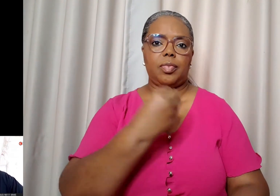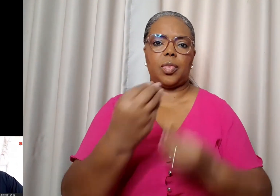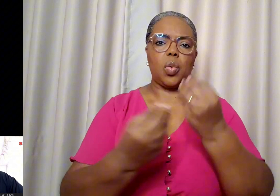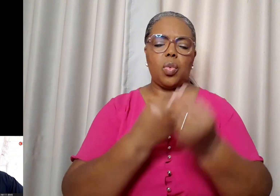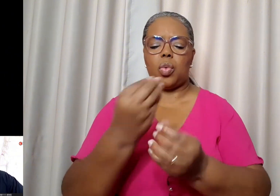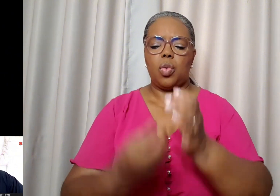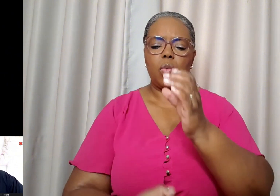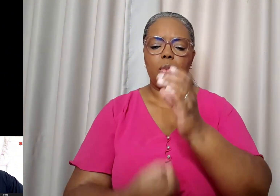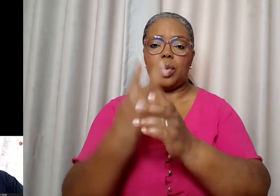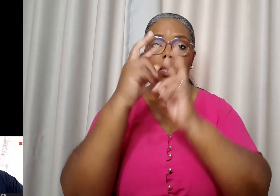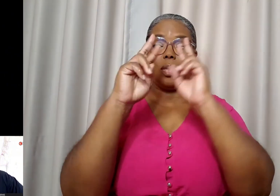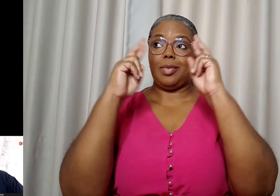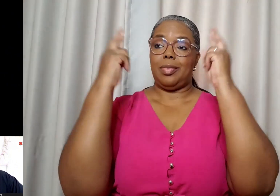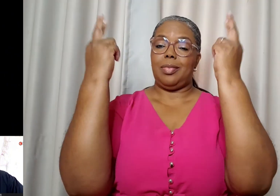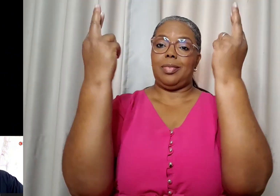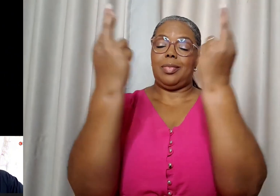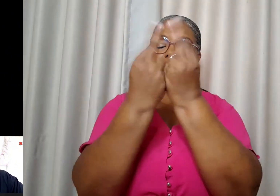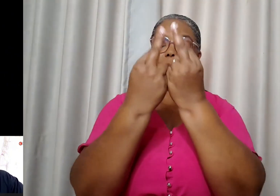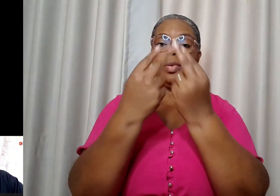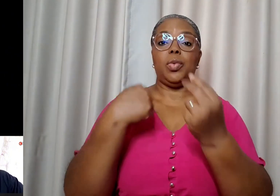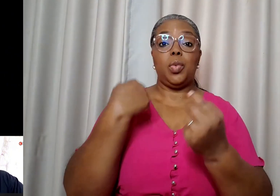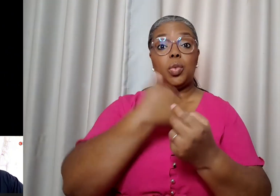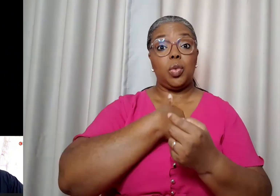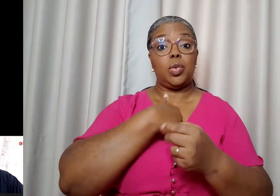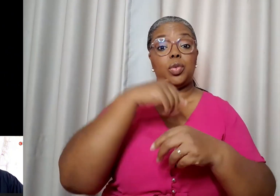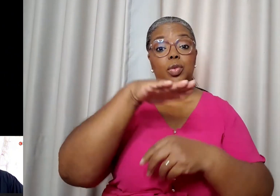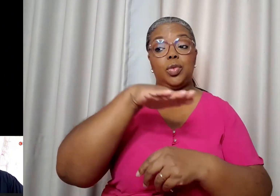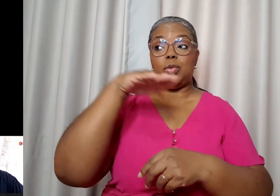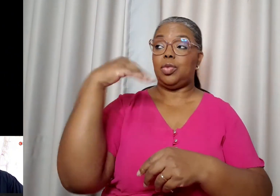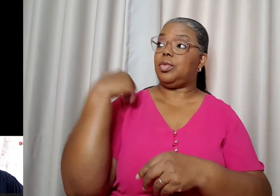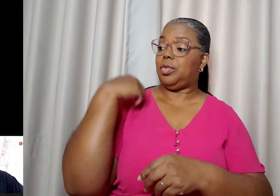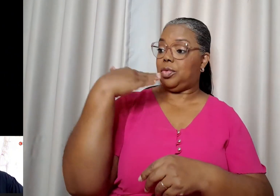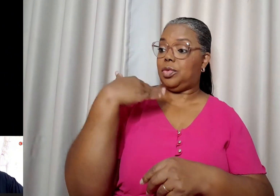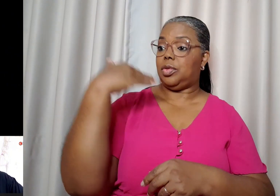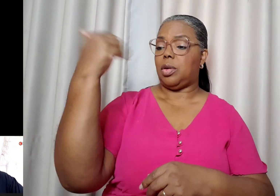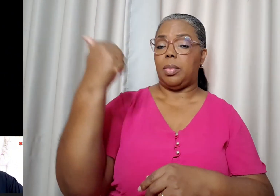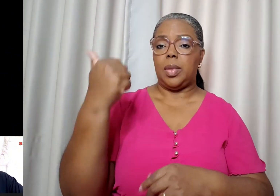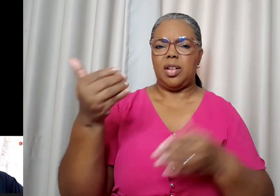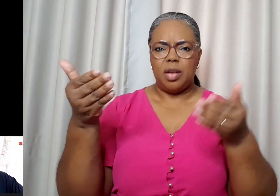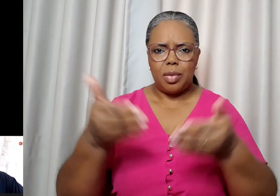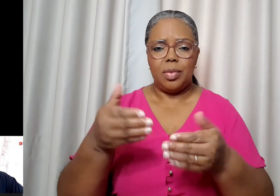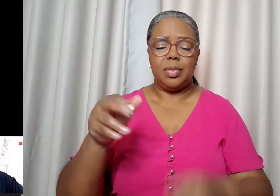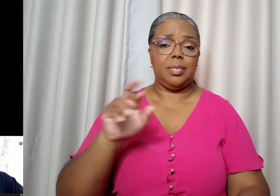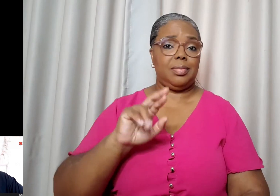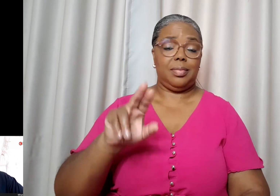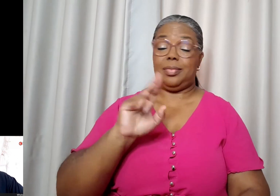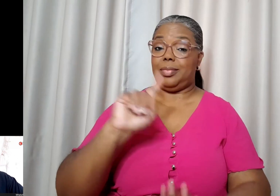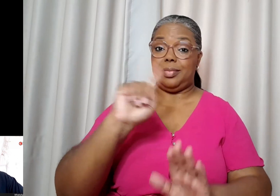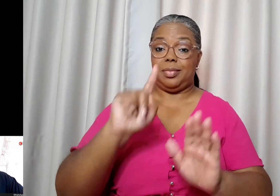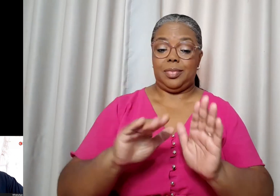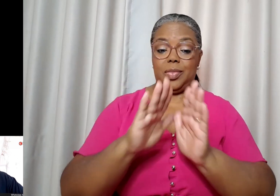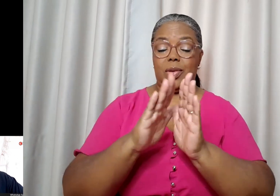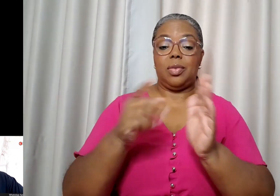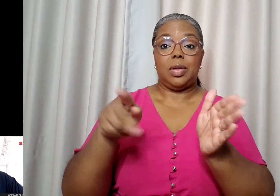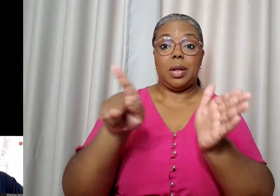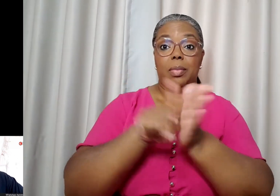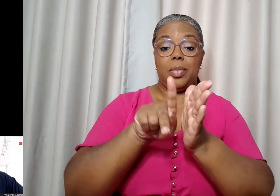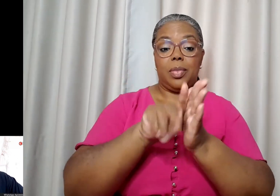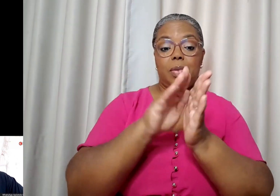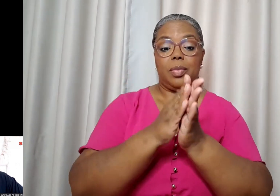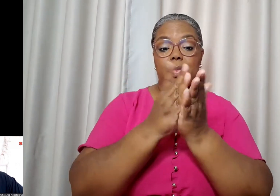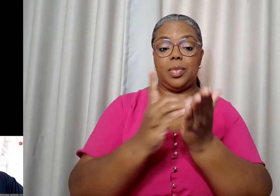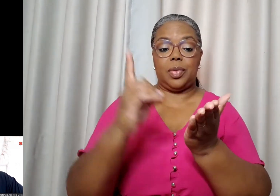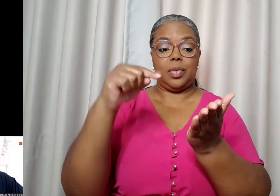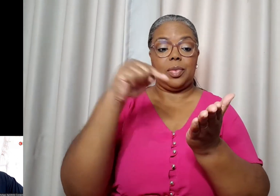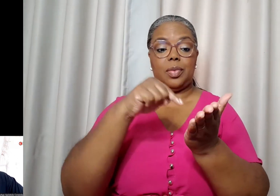pelo chamado que nós temos, não de agora, mas o chamado bíblico que o Senhor chamou o